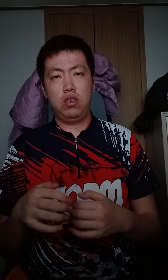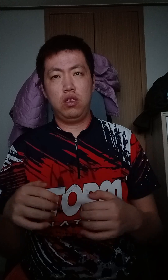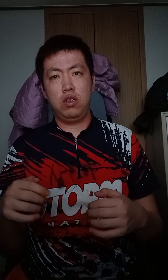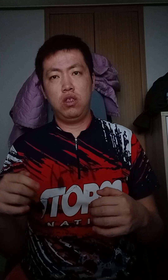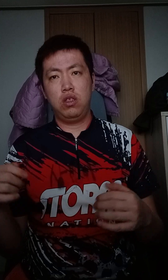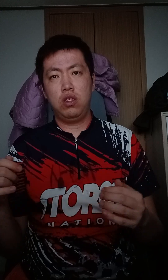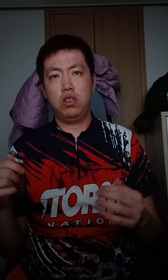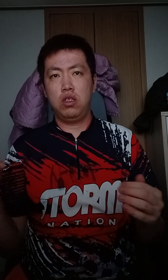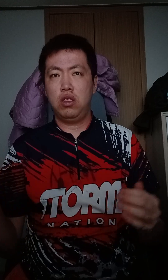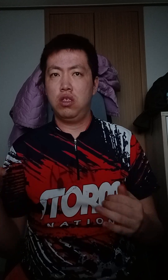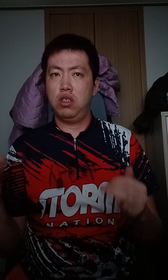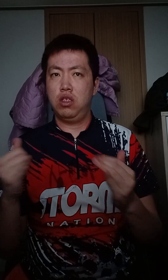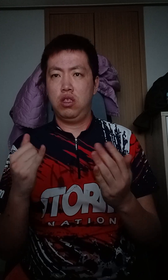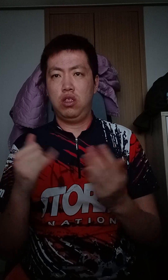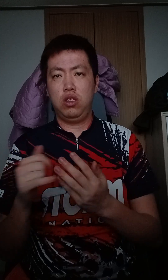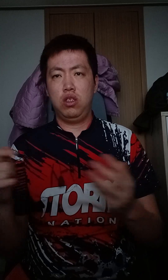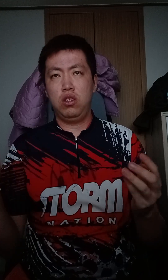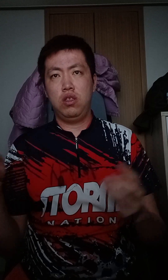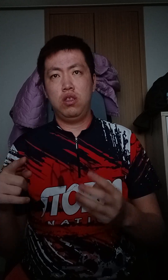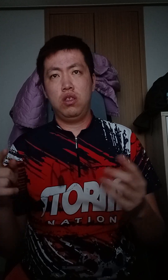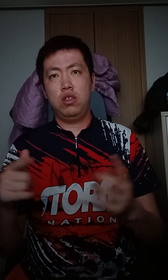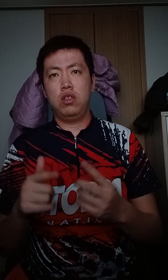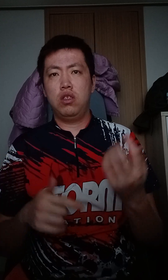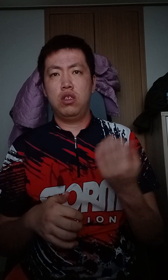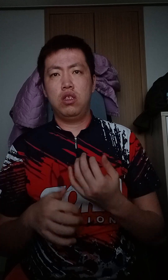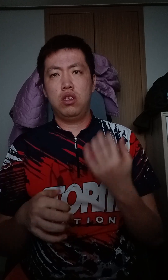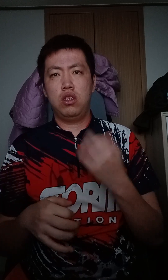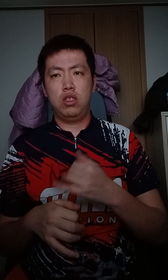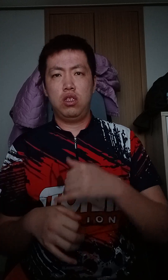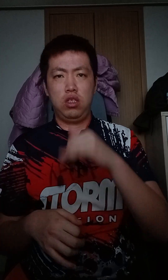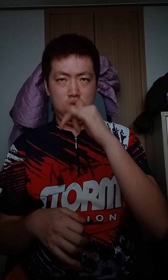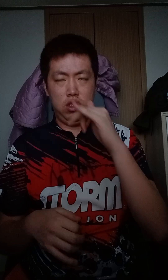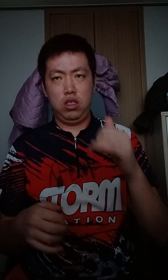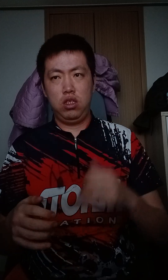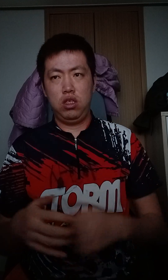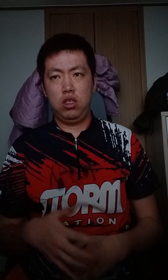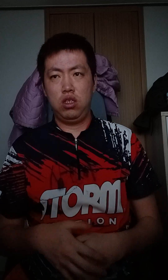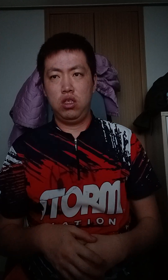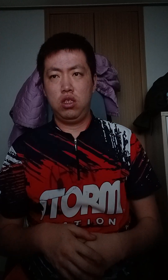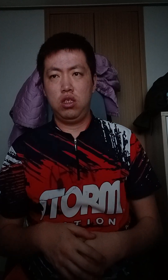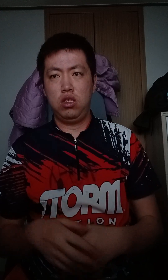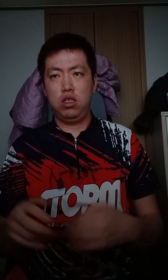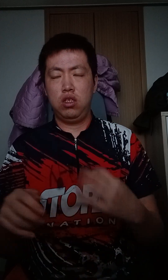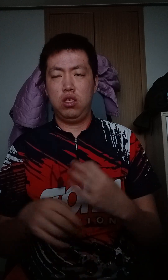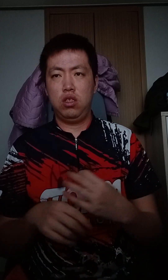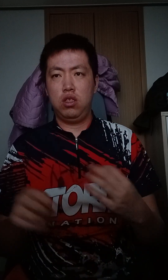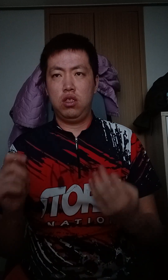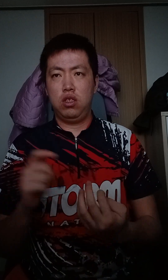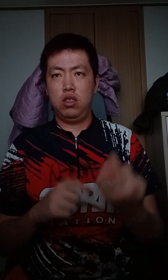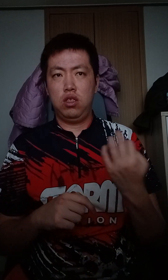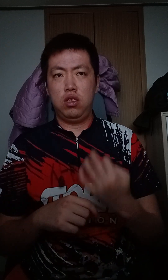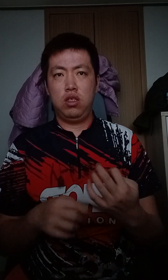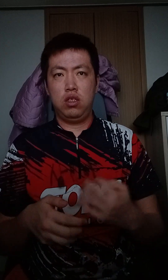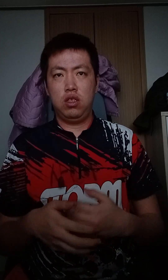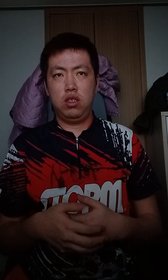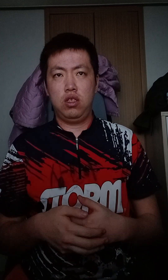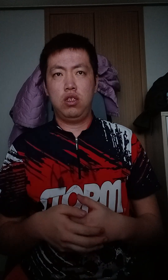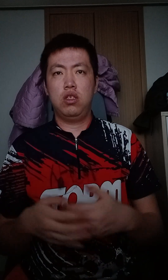실제 길이는 60cm가 넘어 이용에 불편함이 있습니다. 타 자치구도 상황은 비슷합니다. 세면대 높이가